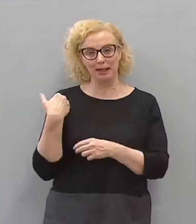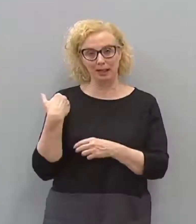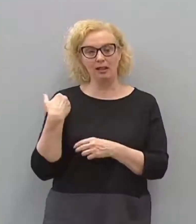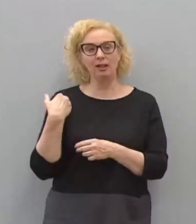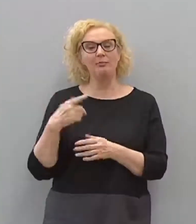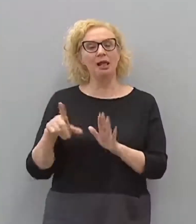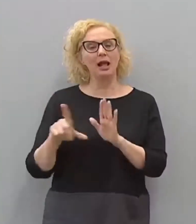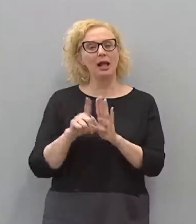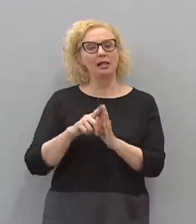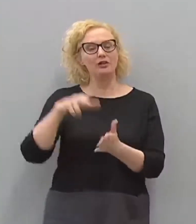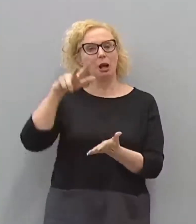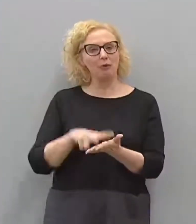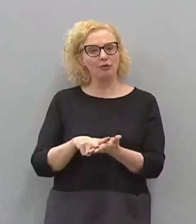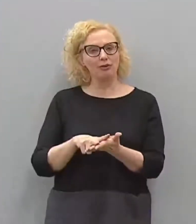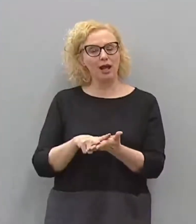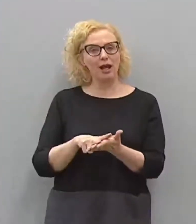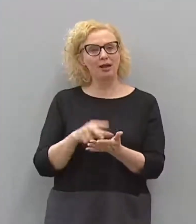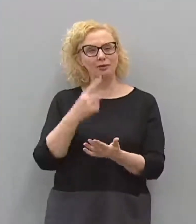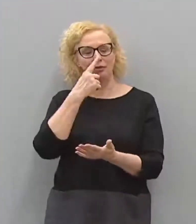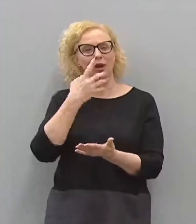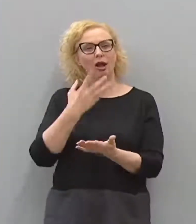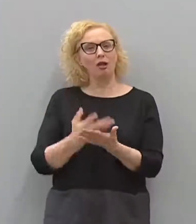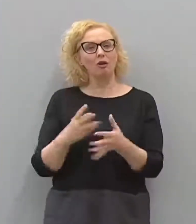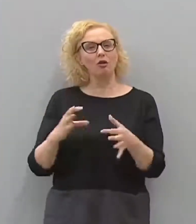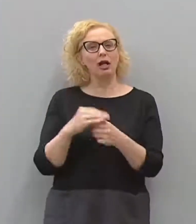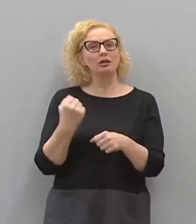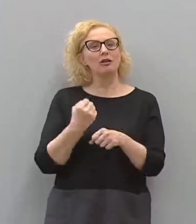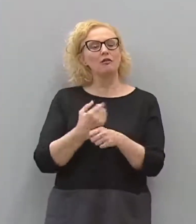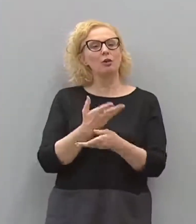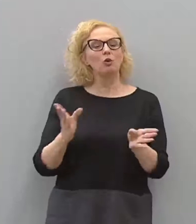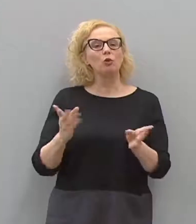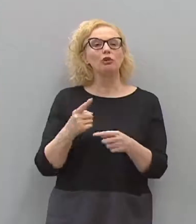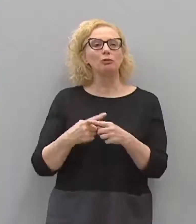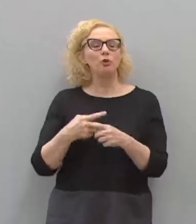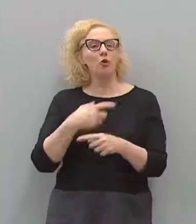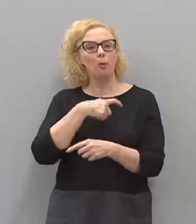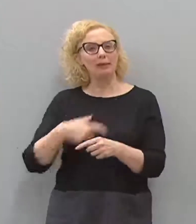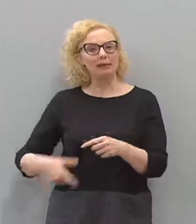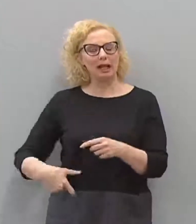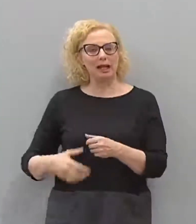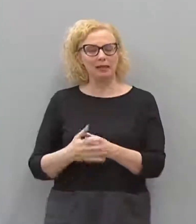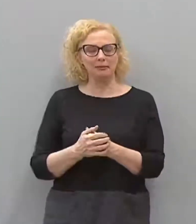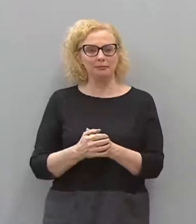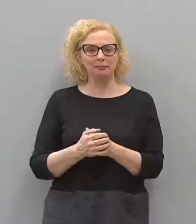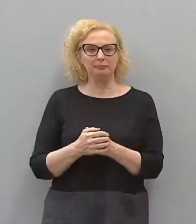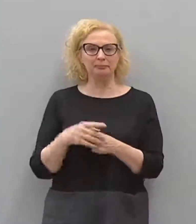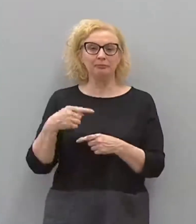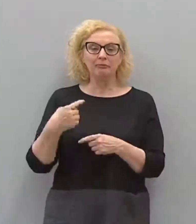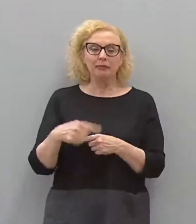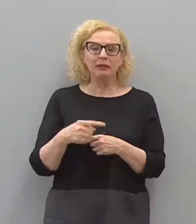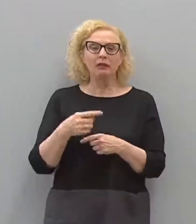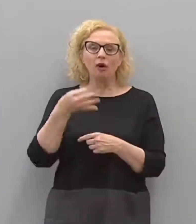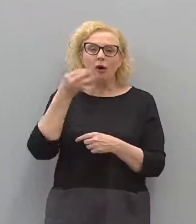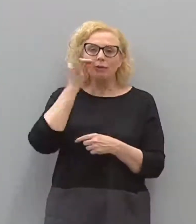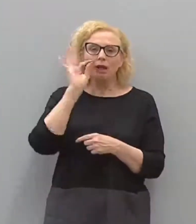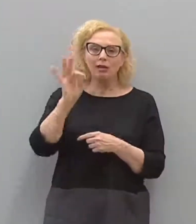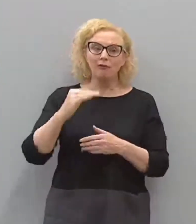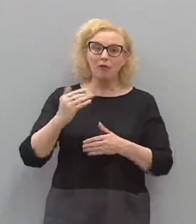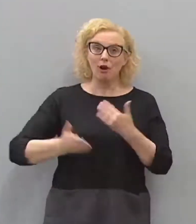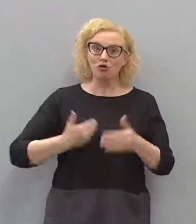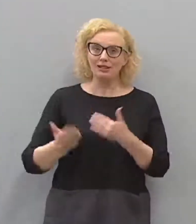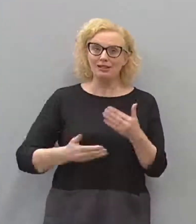ad hoc sui lavori pubblici sui commissari questo per cercare di velocizzare e snellire per quanto